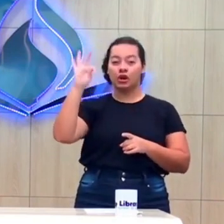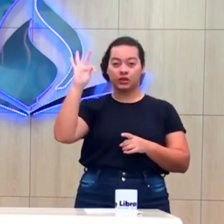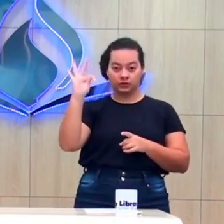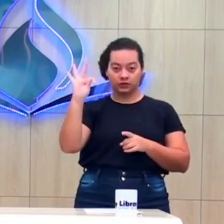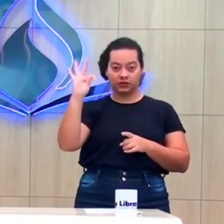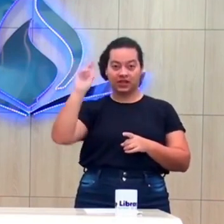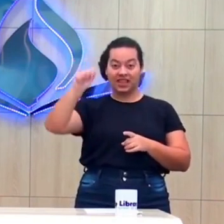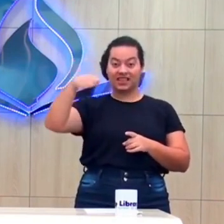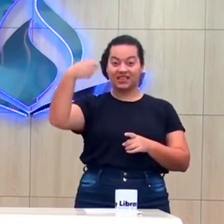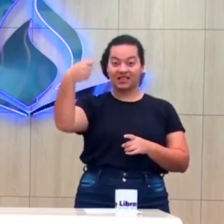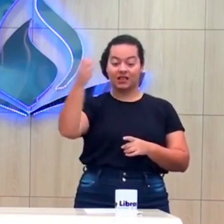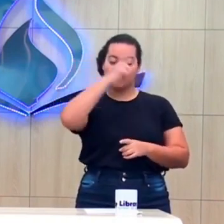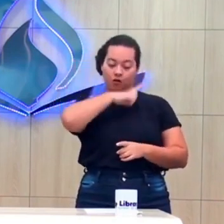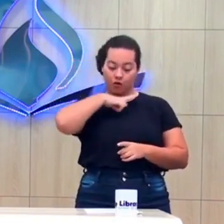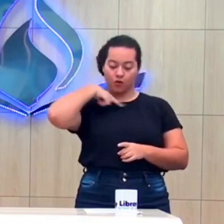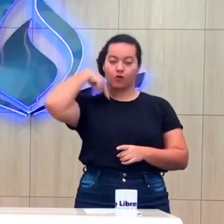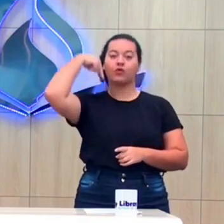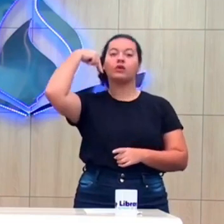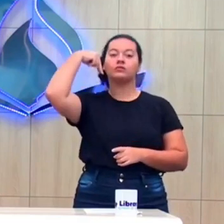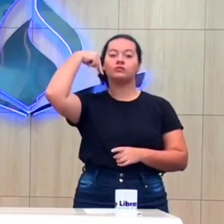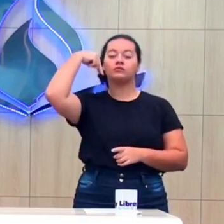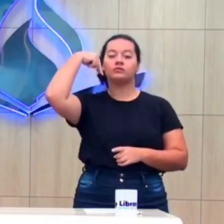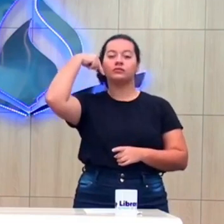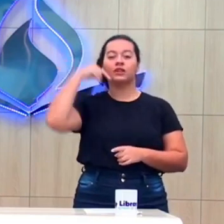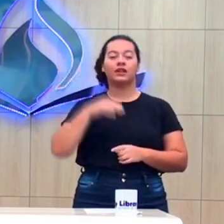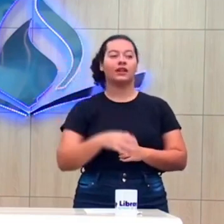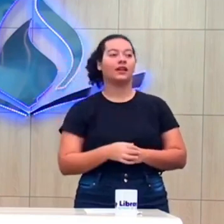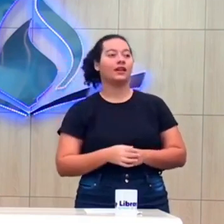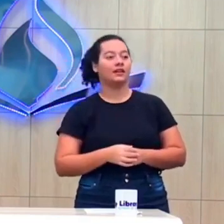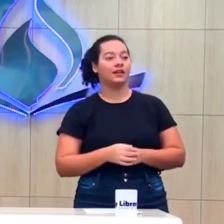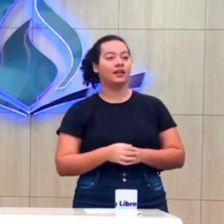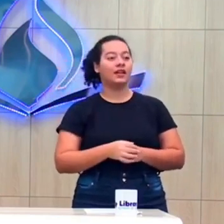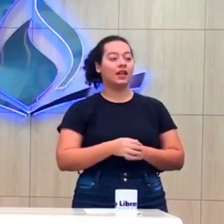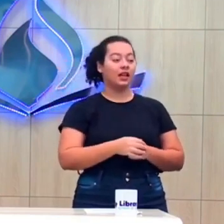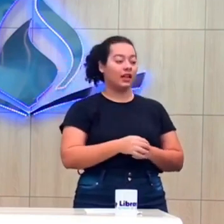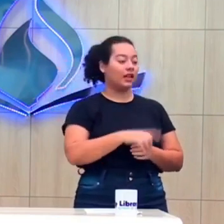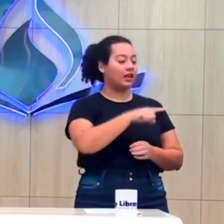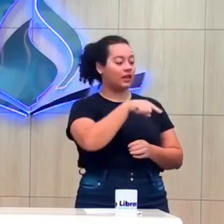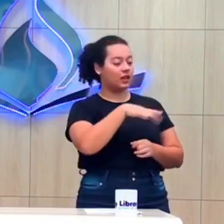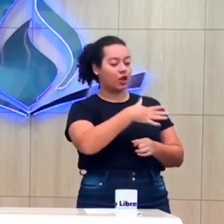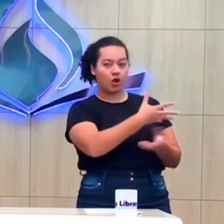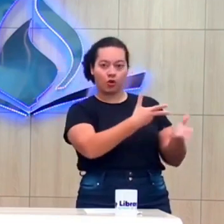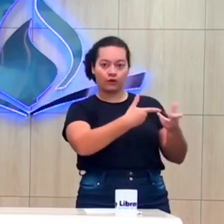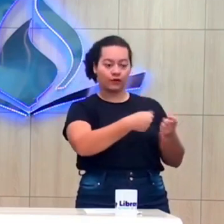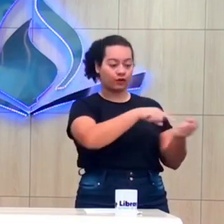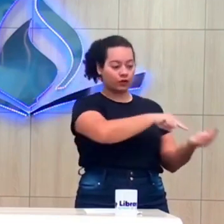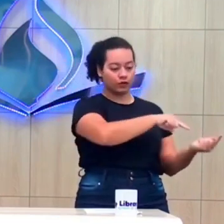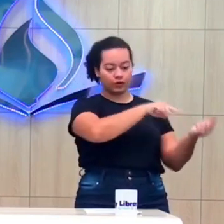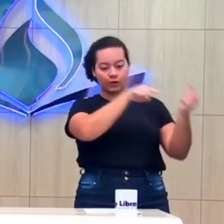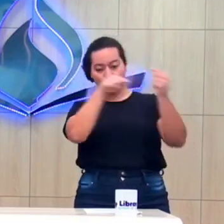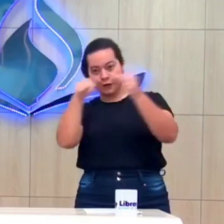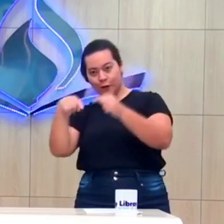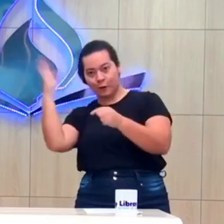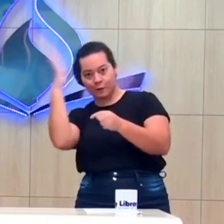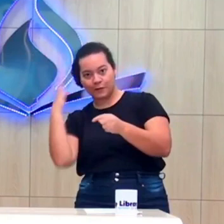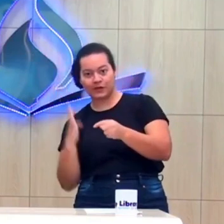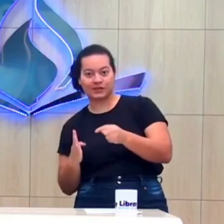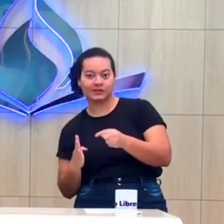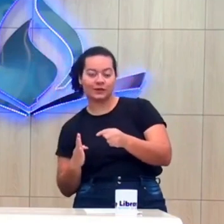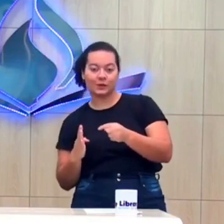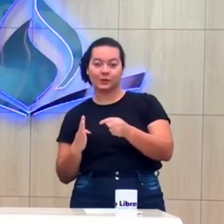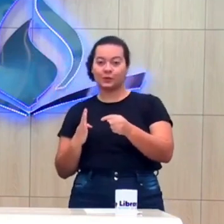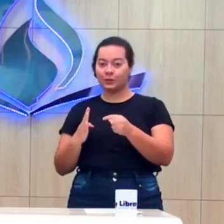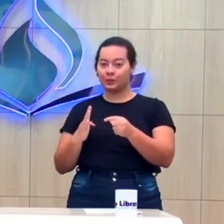Foi aí que se estabeleceu no Rio de Janeiro o primeiro